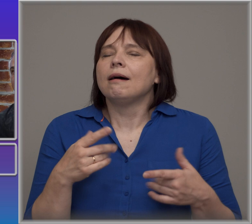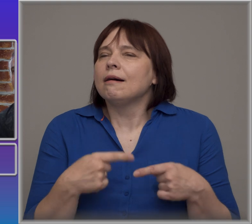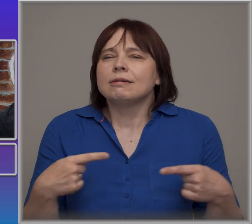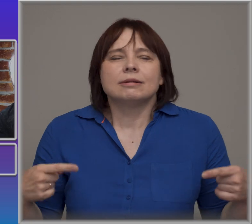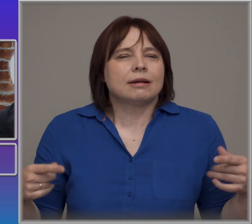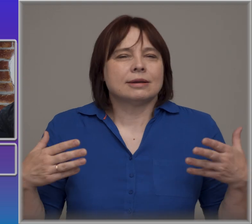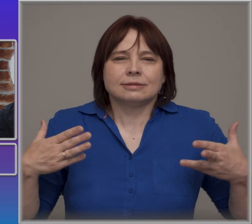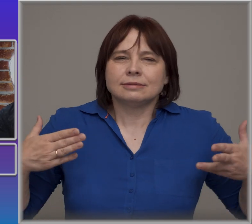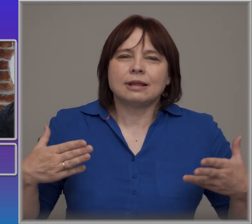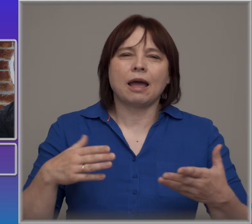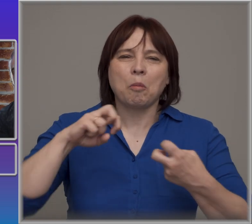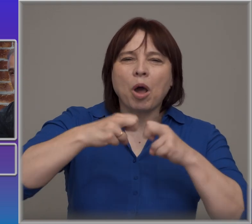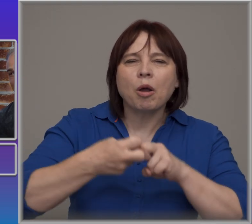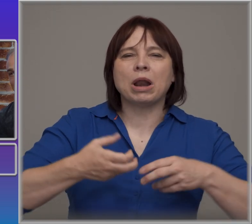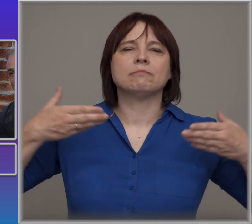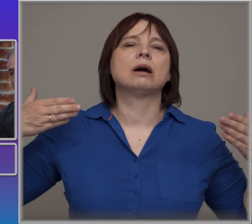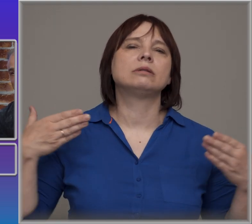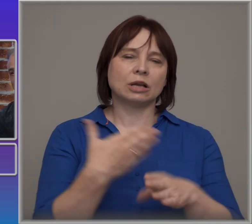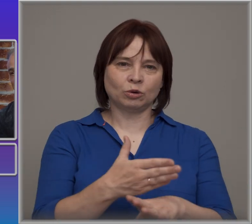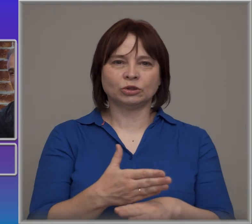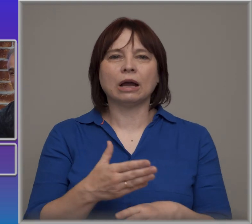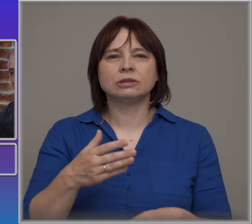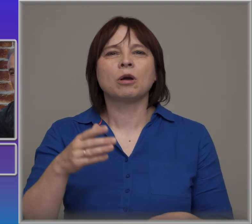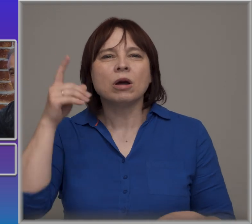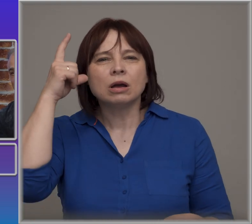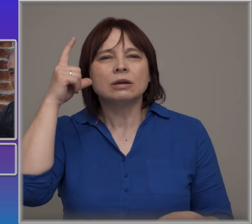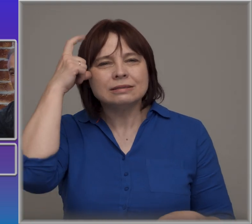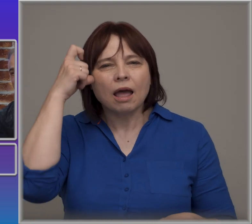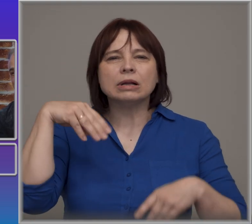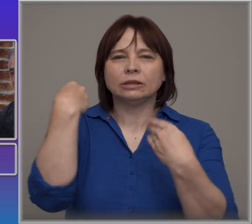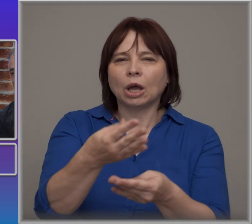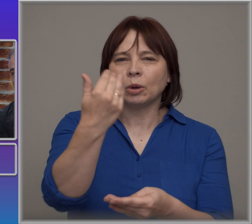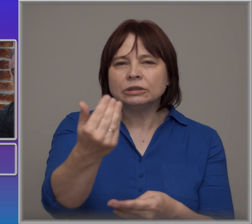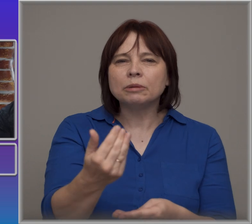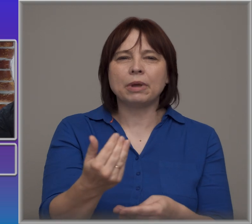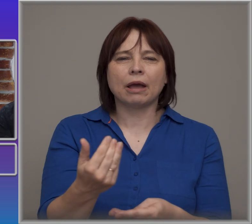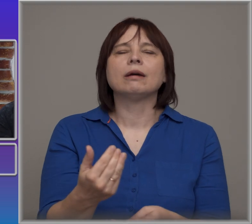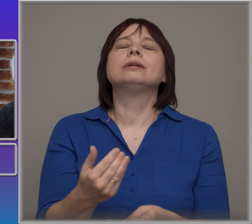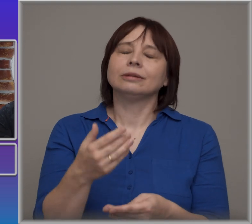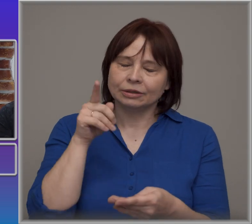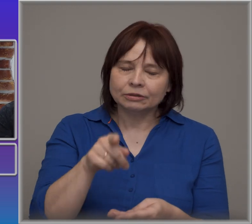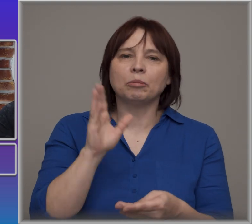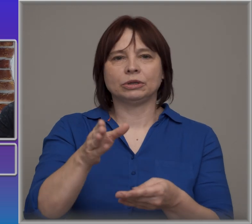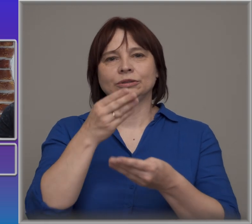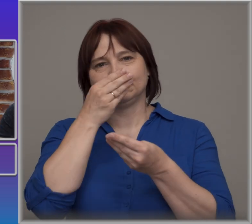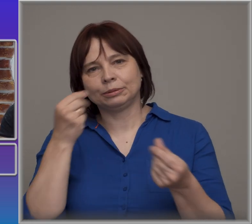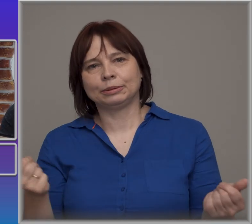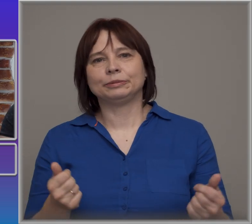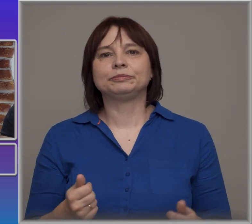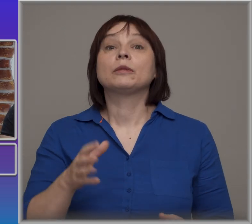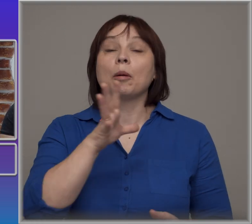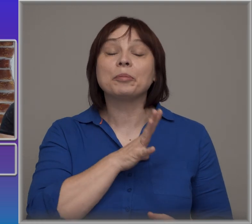которое сатана незаконно возложил на тебя. Поэтому, вы знаете, в Листре был такой человек, который от чрева матери был, ну, не ходил